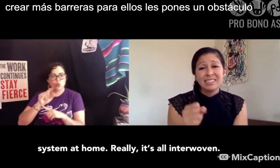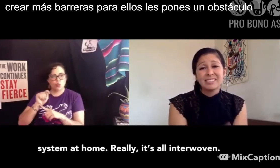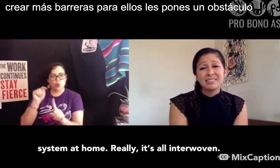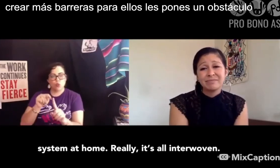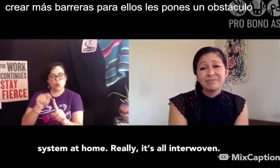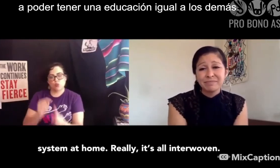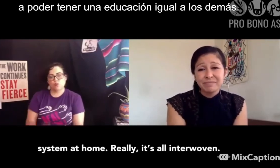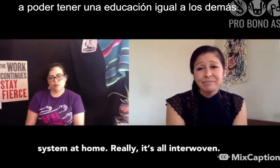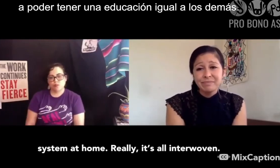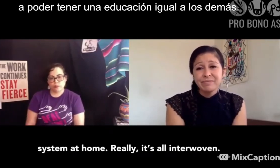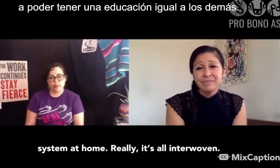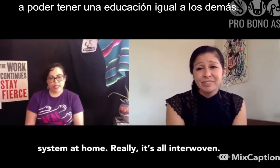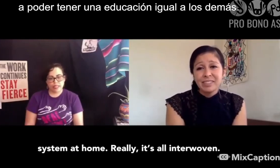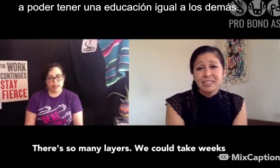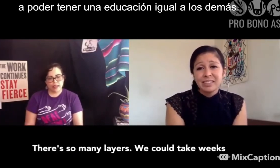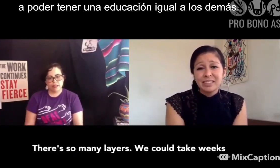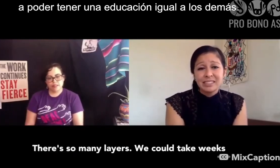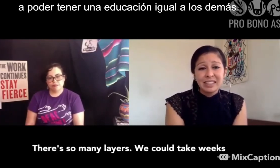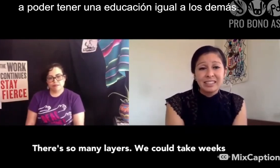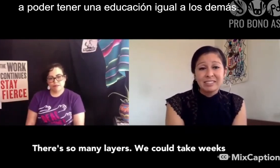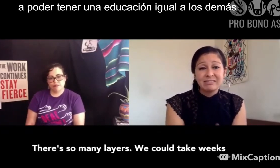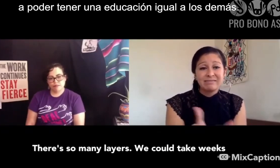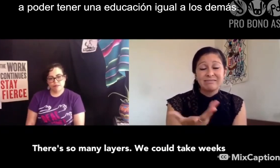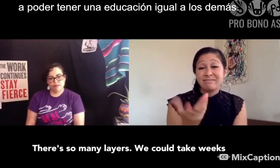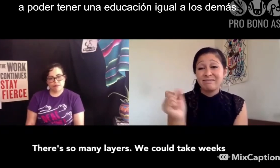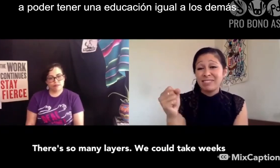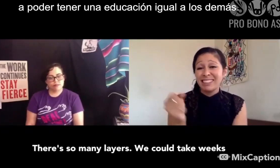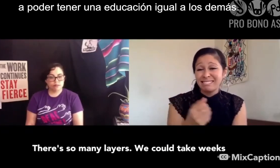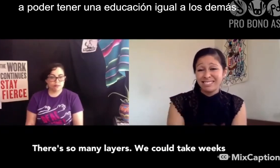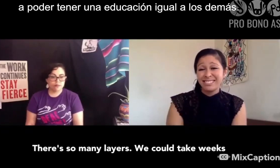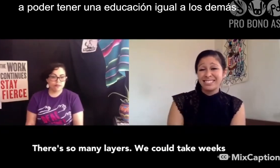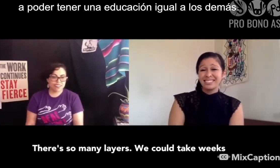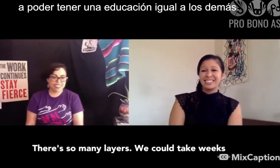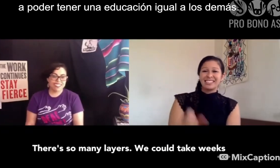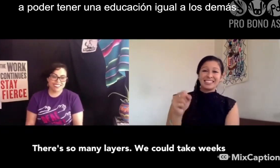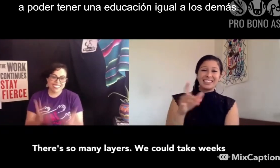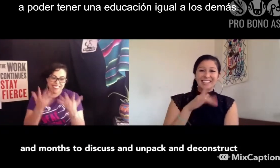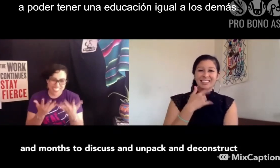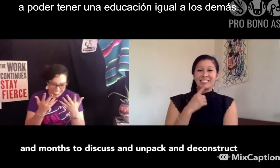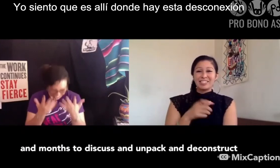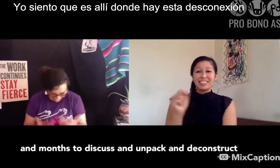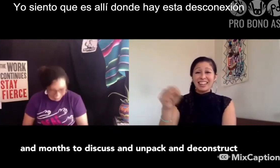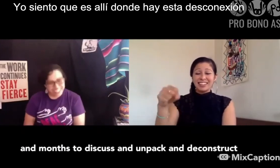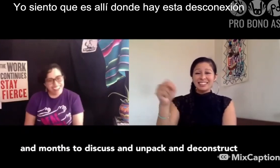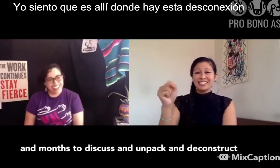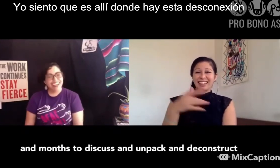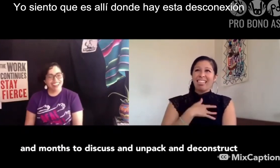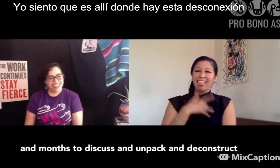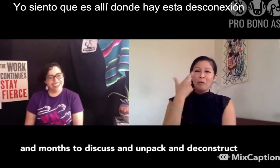pones un obstáculo a poder tener una educación igual a los